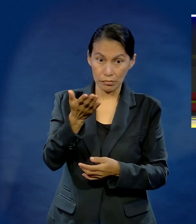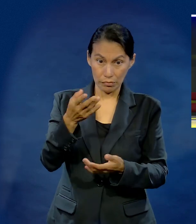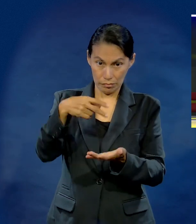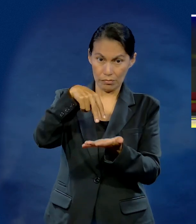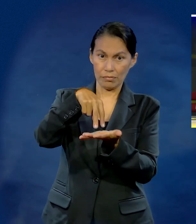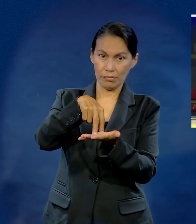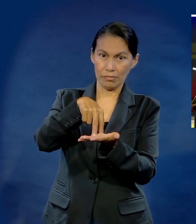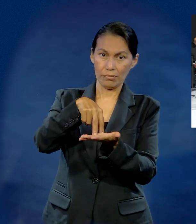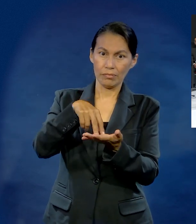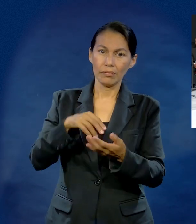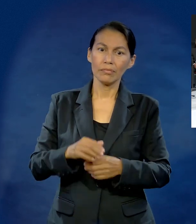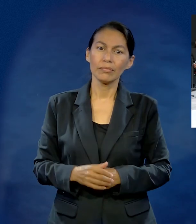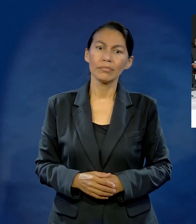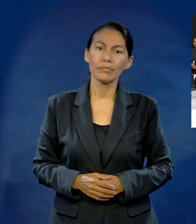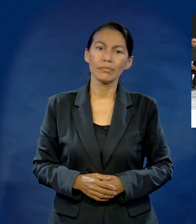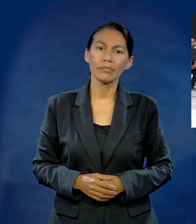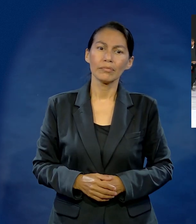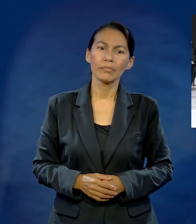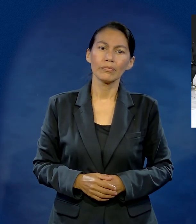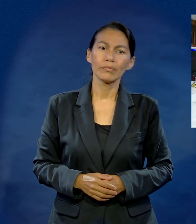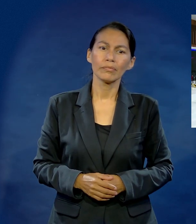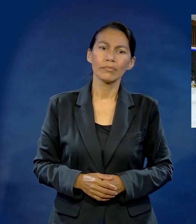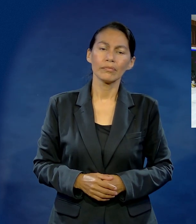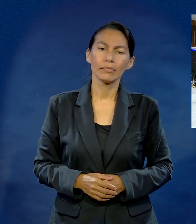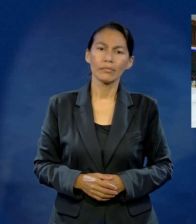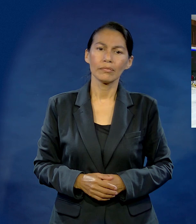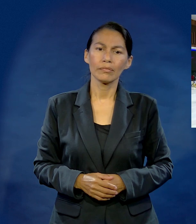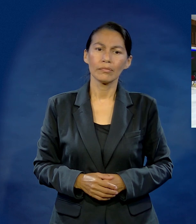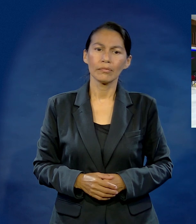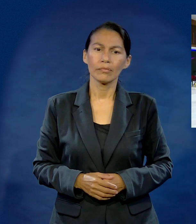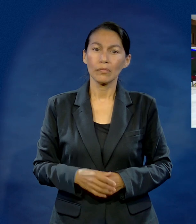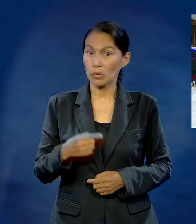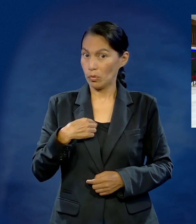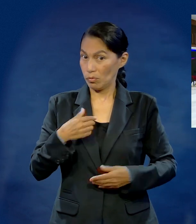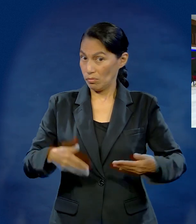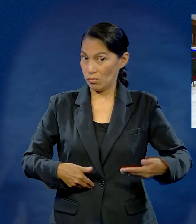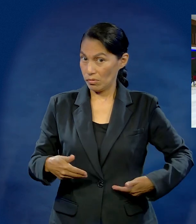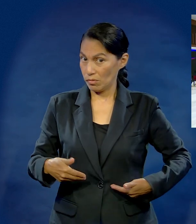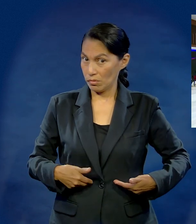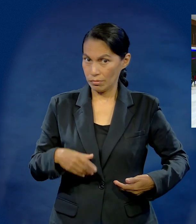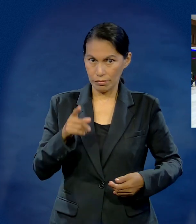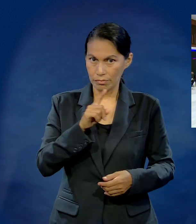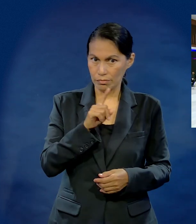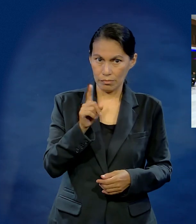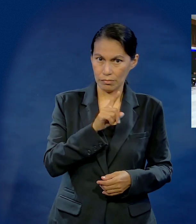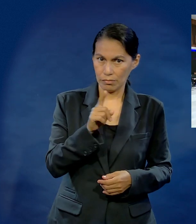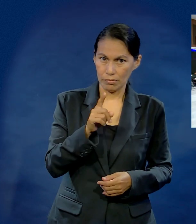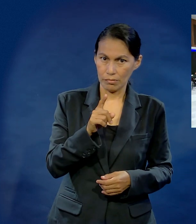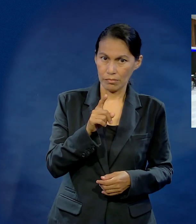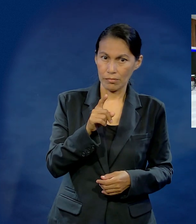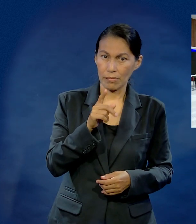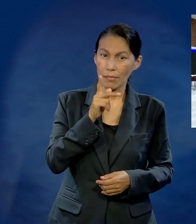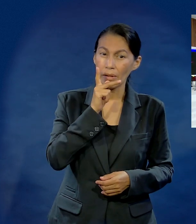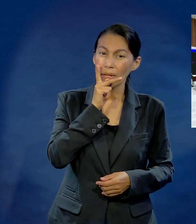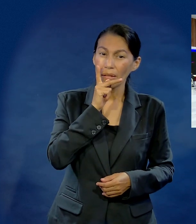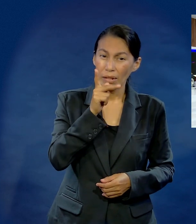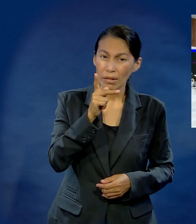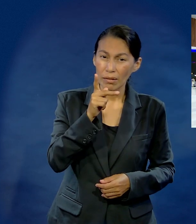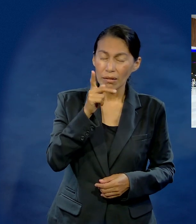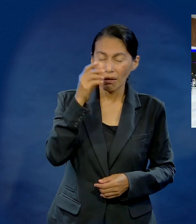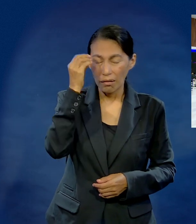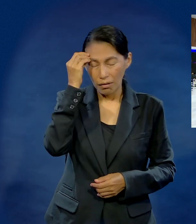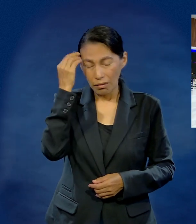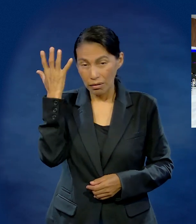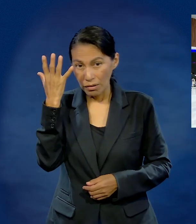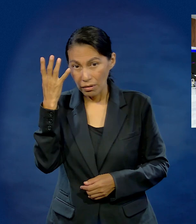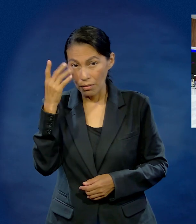quisiera decirle al Señor hoy: Señor, yo quiero estar en el terreno correcto. Y hoy quiero alinear mi actitud contigo. ¿Alguien